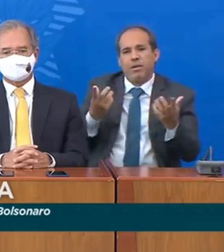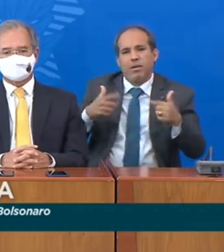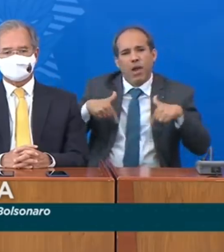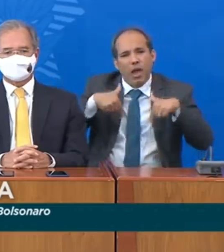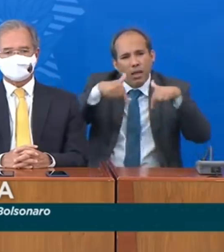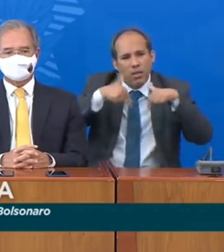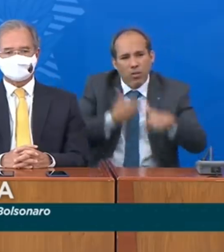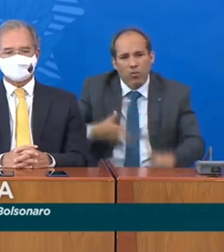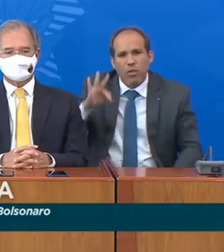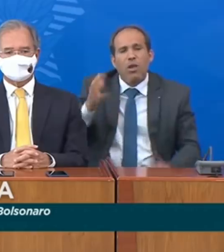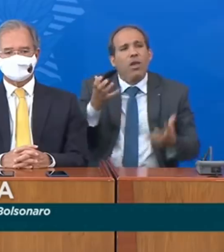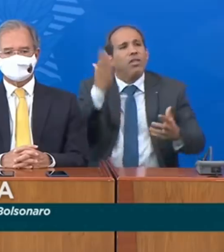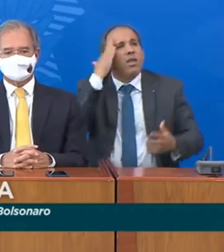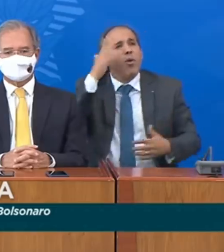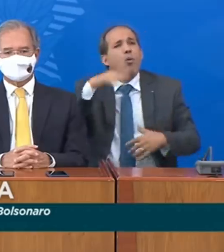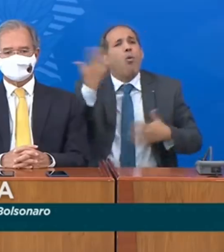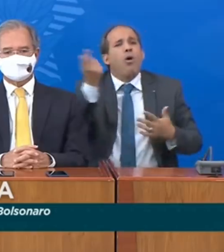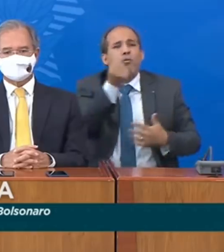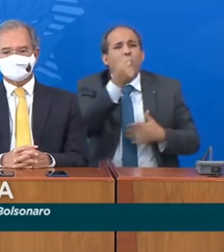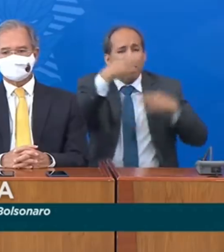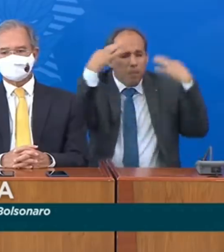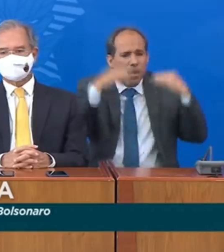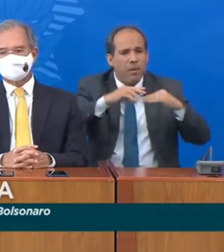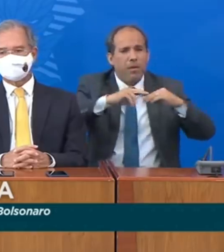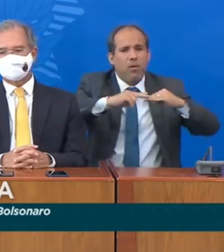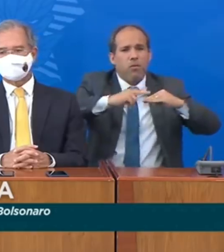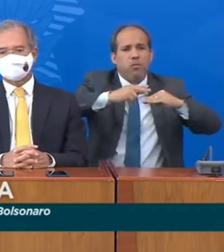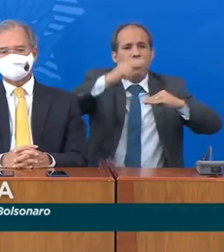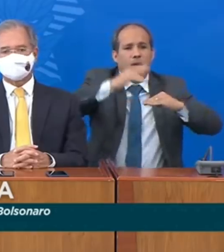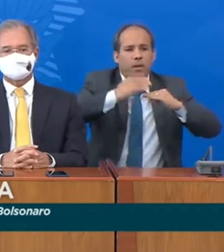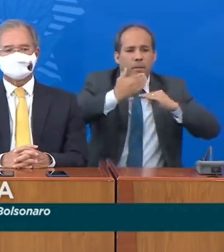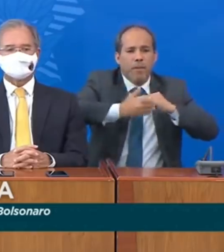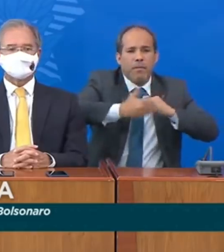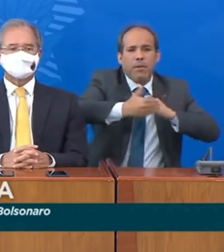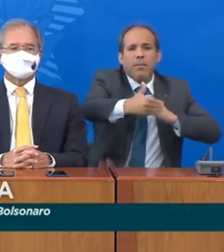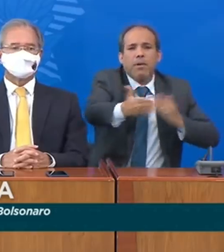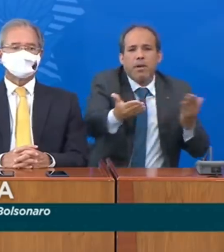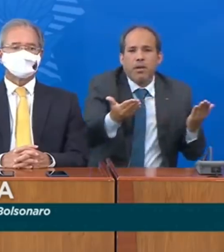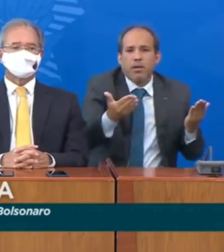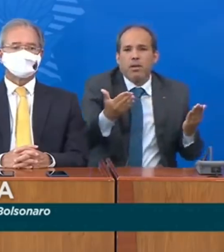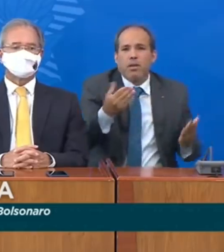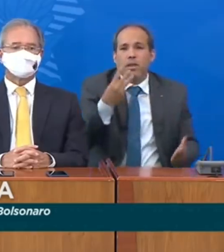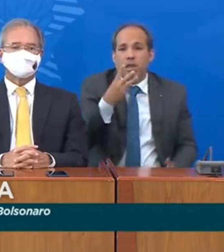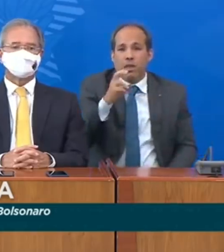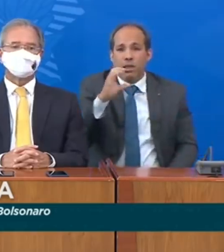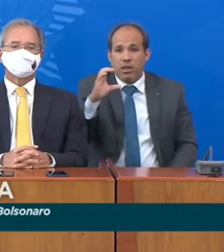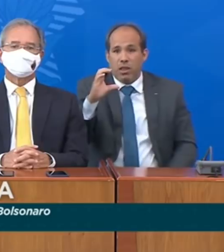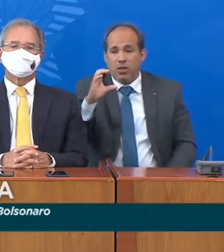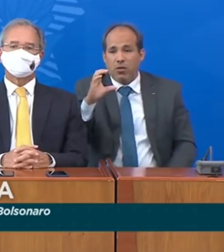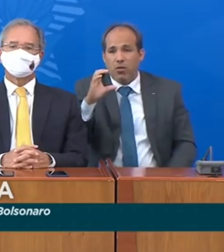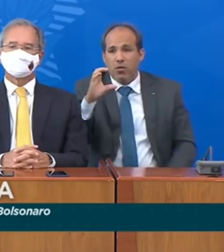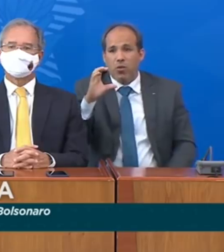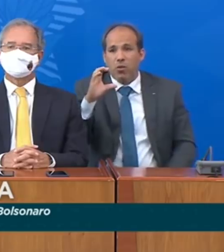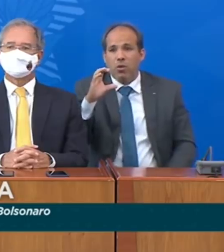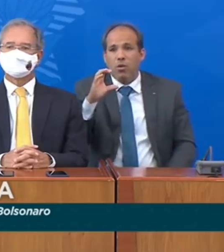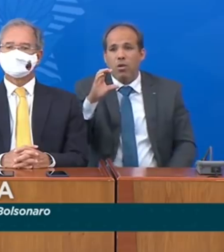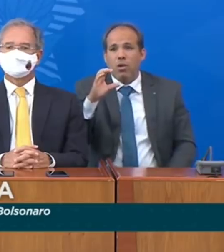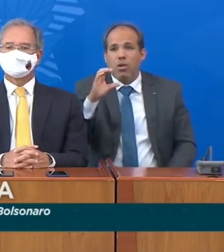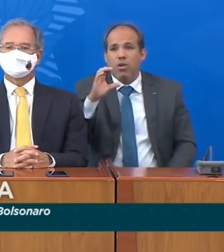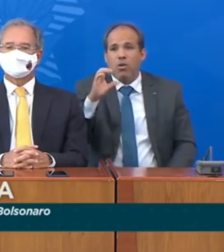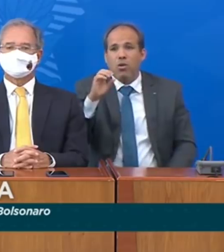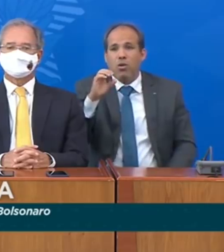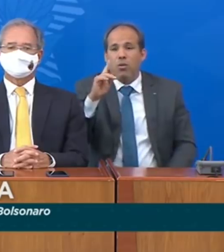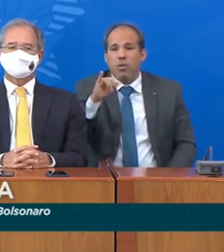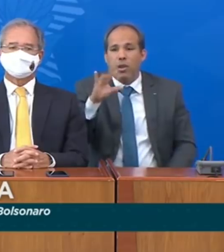essa previsibilidade, repito, a exemplo do PIS/COFINS do diesel, 35 centavos, que não é alterado